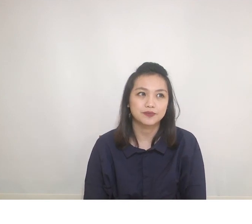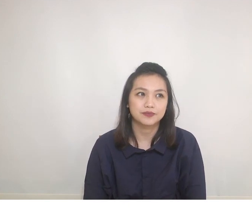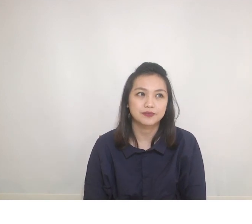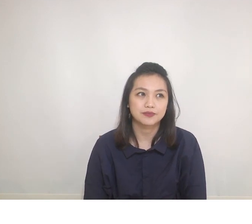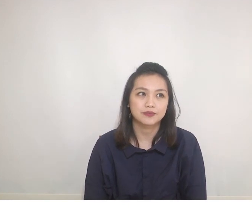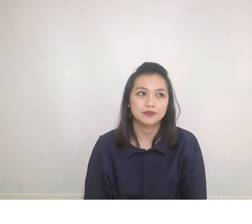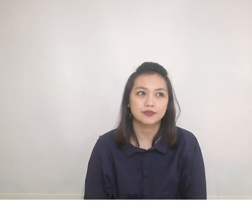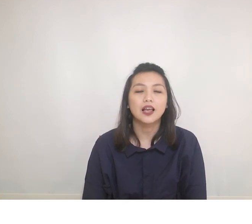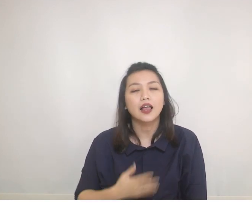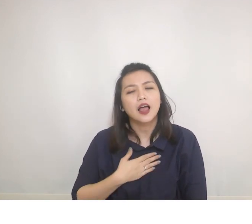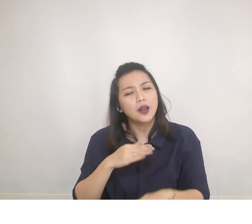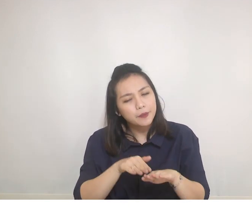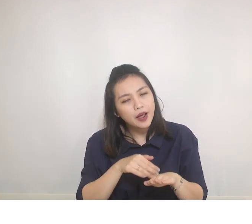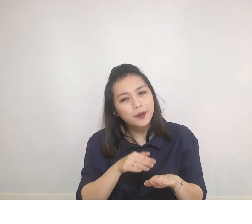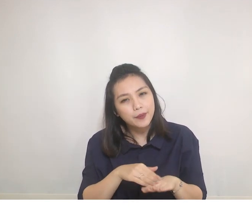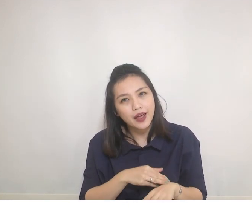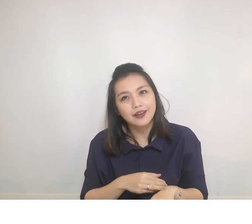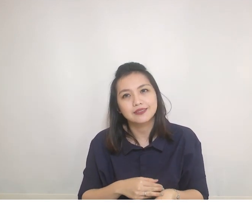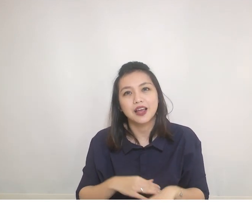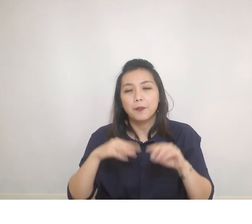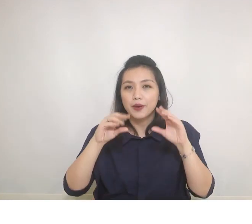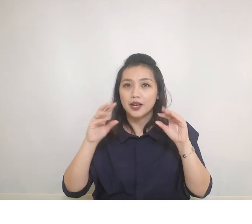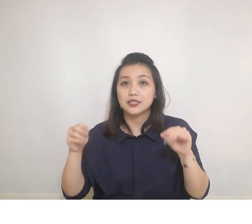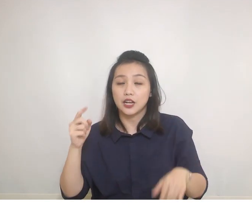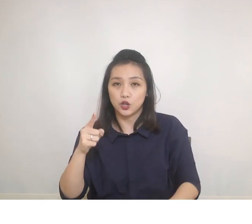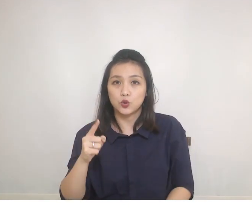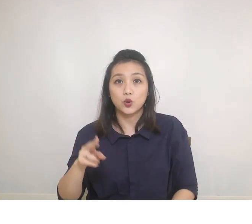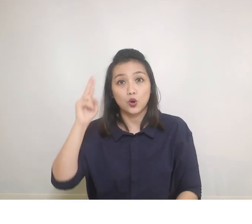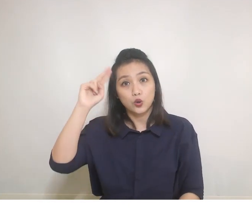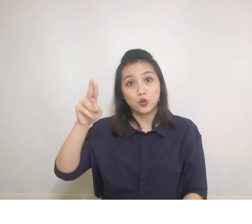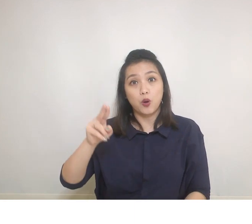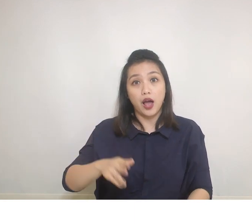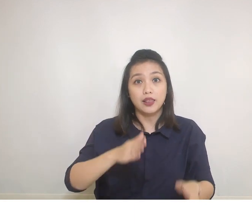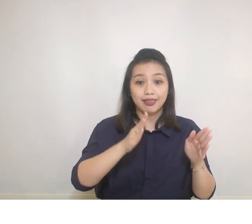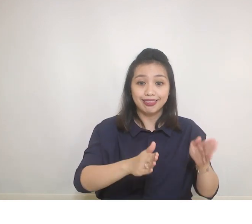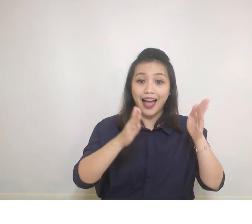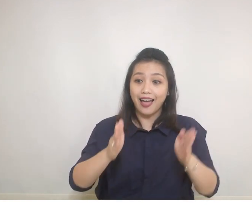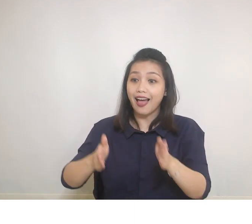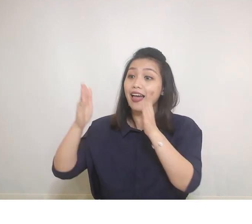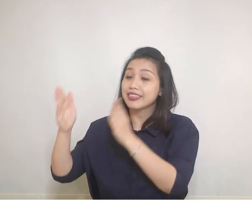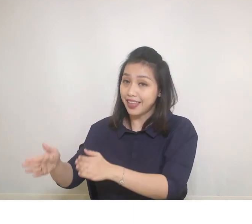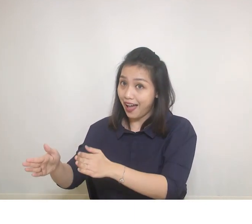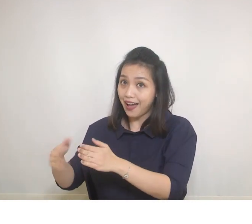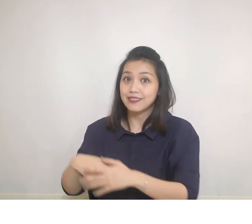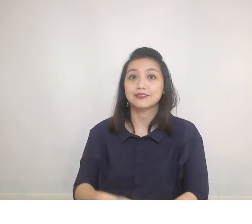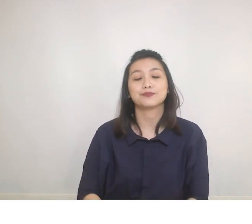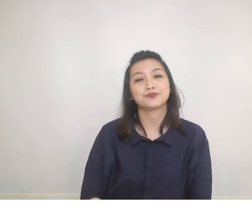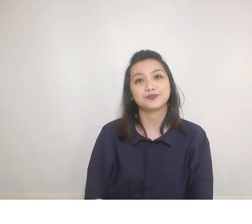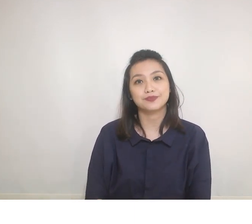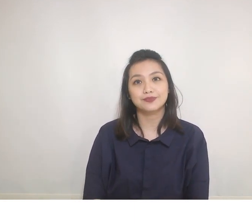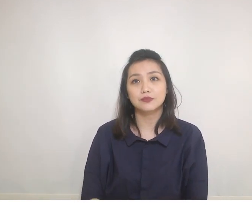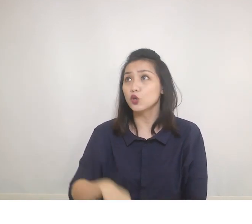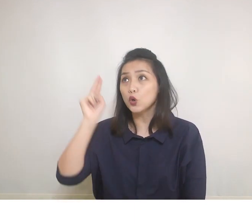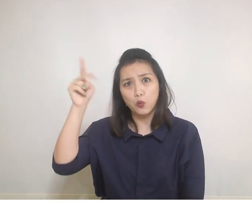oh saya bisa fokus untuk pekerjaan, saya bisa fokus untuk melayani. Itu tanpa sadar, itu waktu itu bisa Tuhan